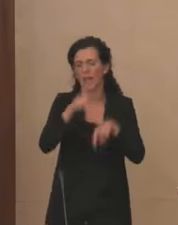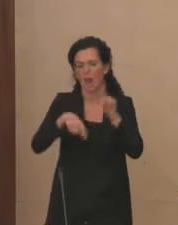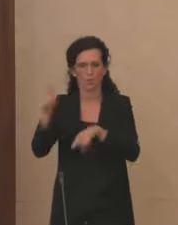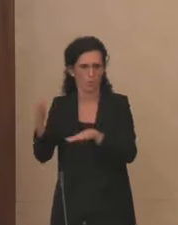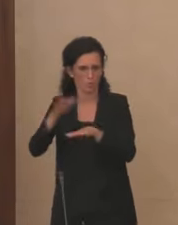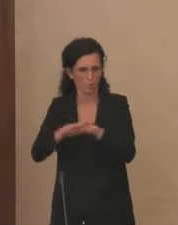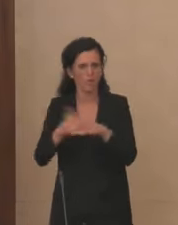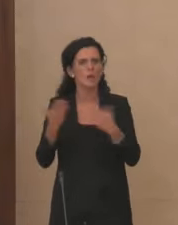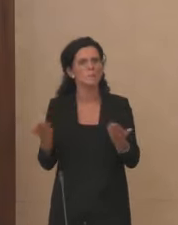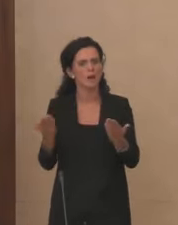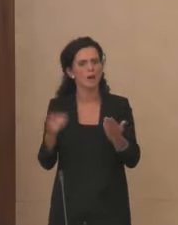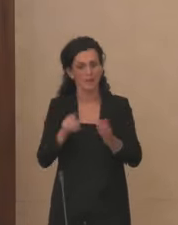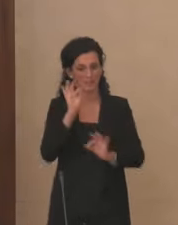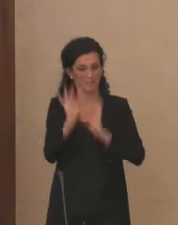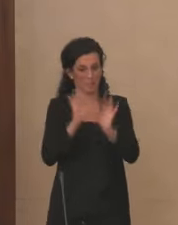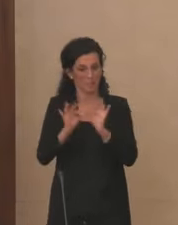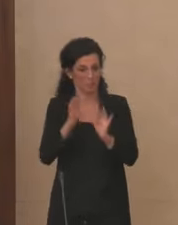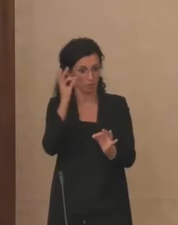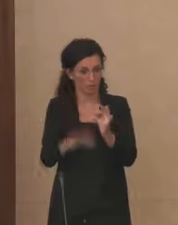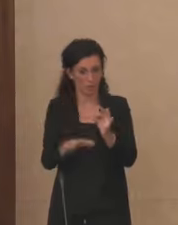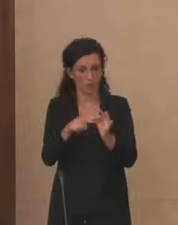Il trattamento precoce è la chiave,